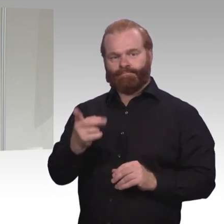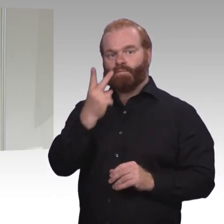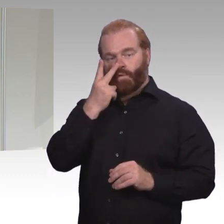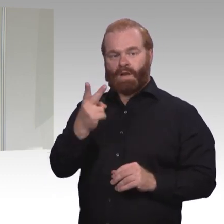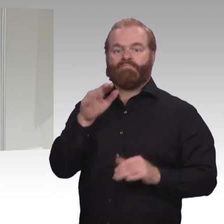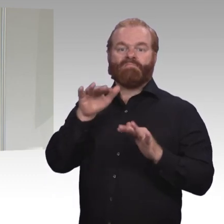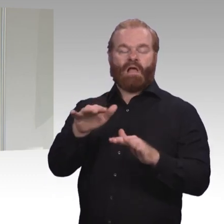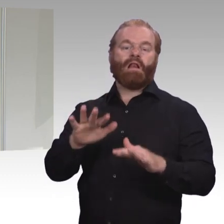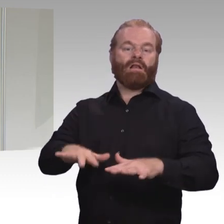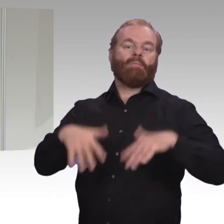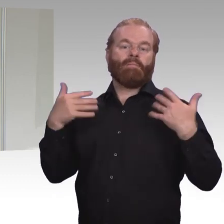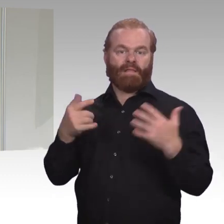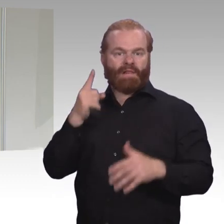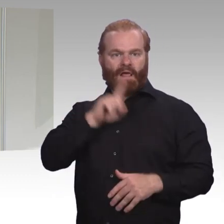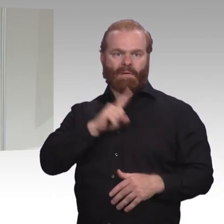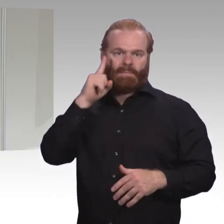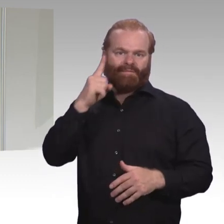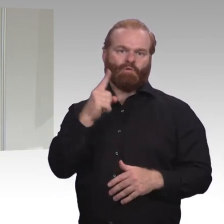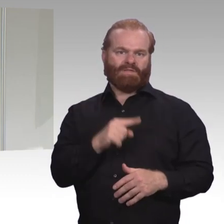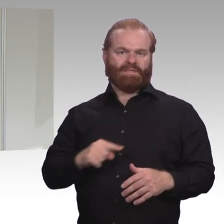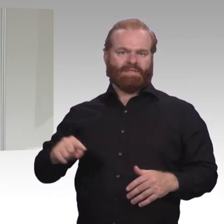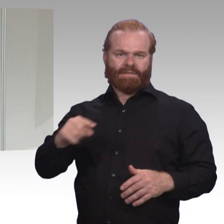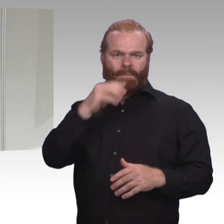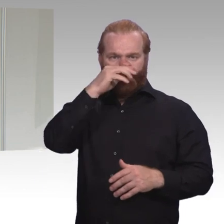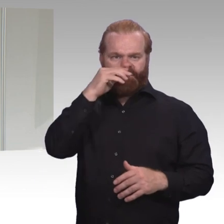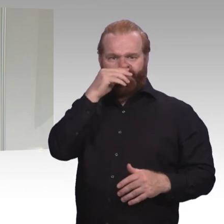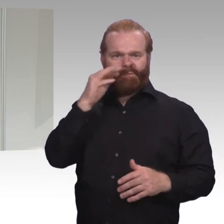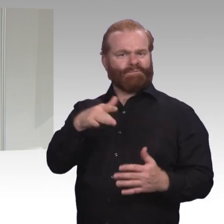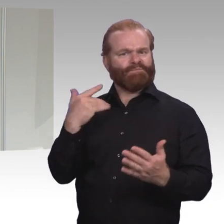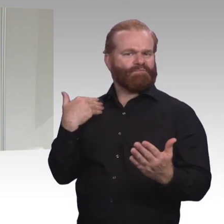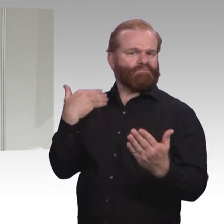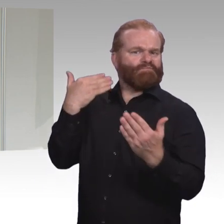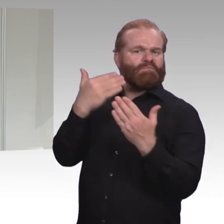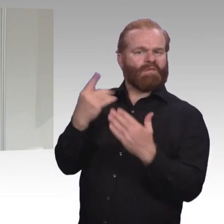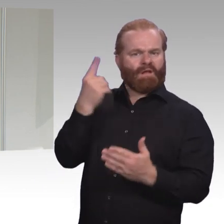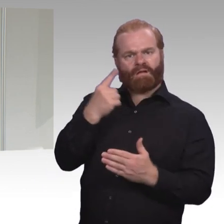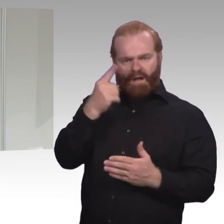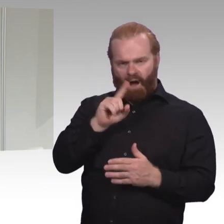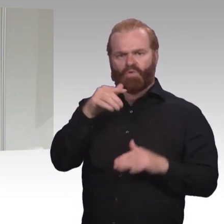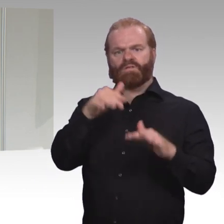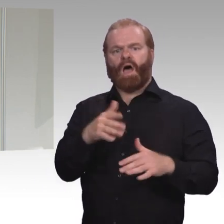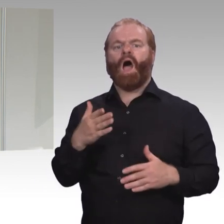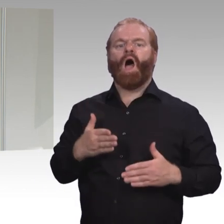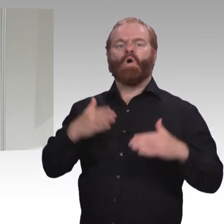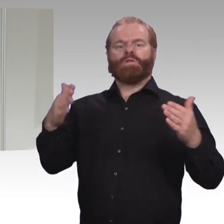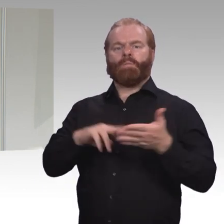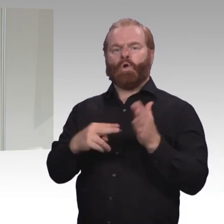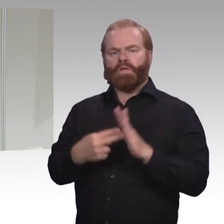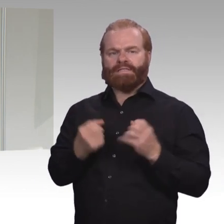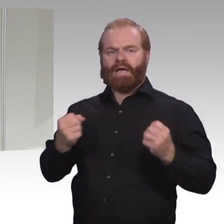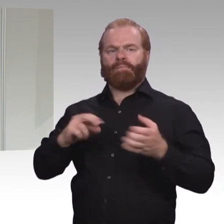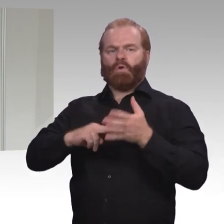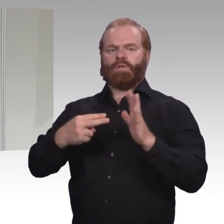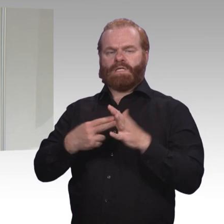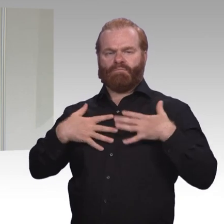Kompetenzen und eigene Beteiligungsrechte, und die werden wir als sozialdemokratische Bundestagsfraktion immer wieder einfordern und stärken, meine